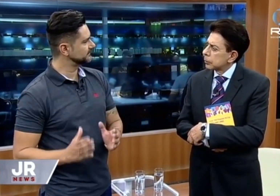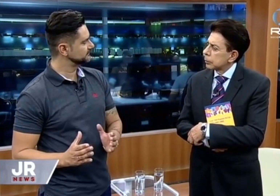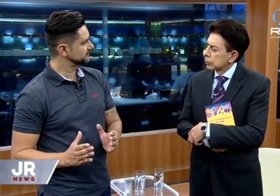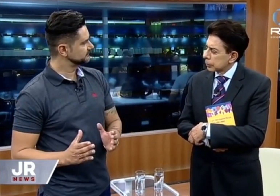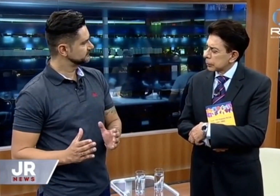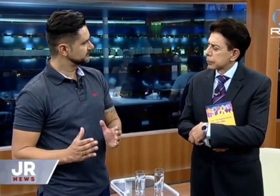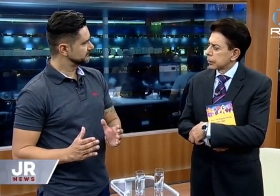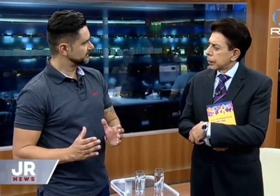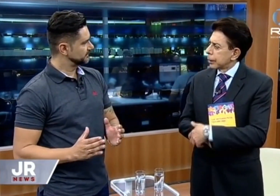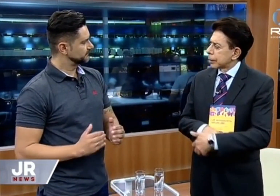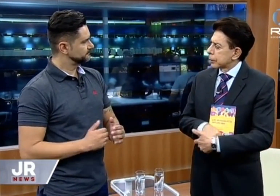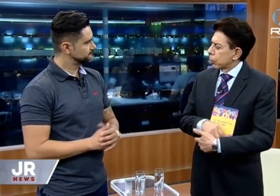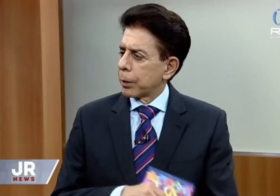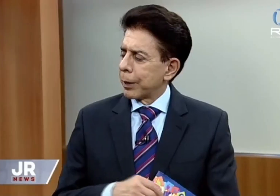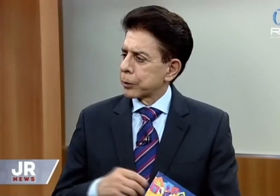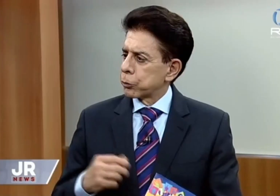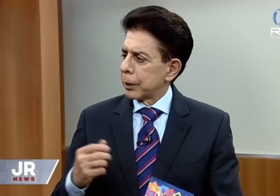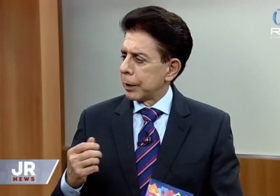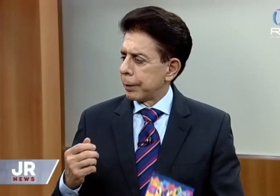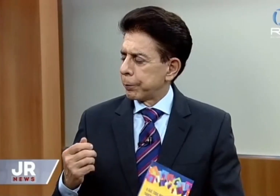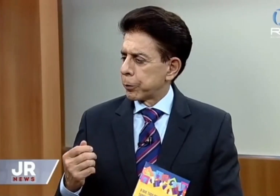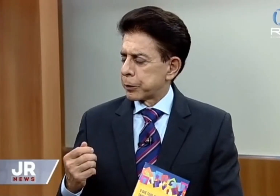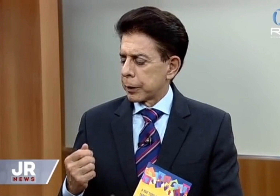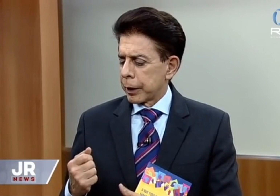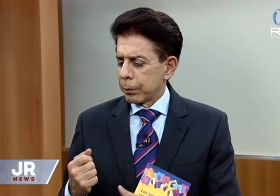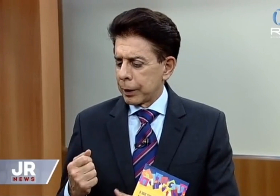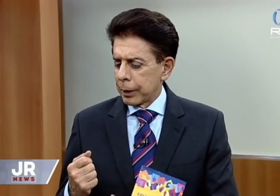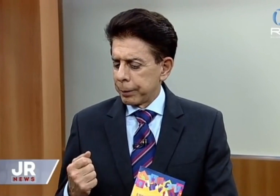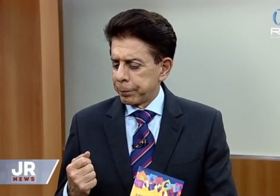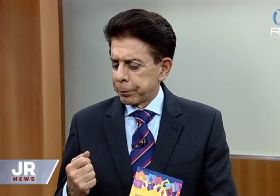letra. Né? Quer dizer, então, é mais uma, vamos dizer, é